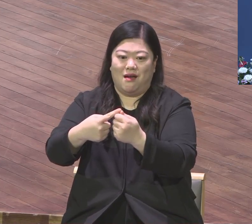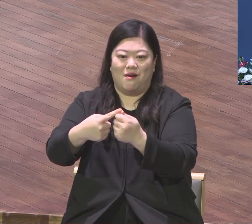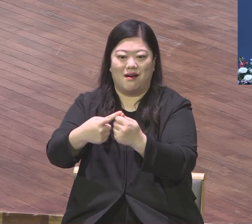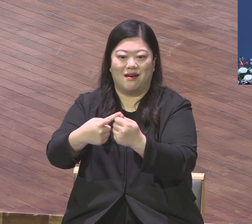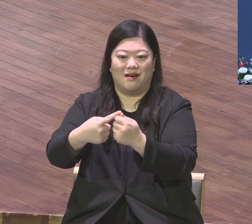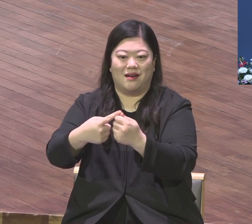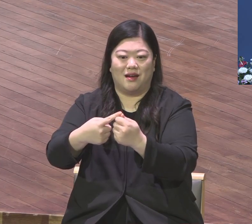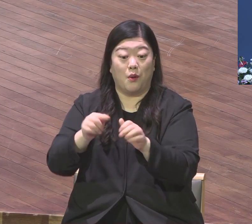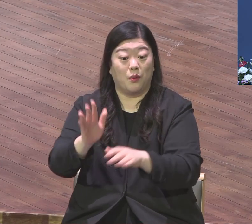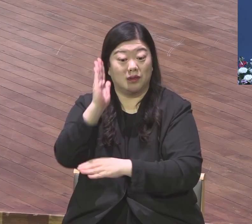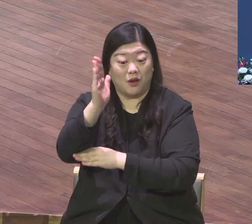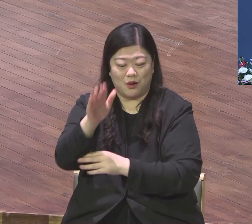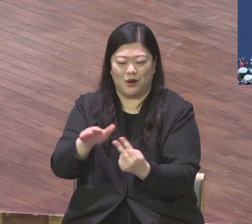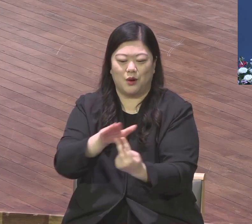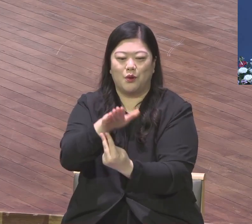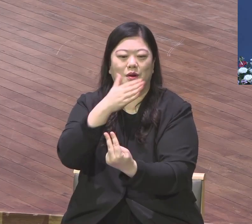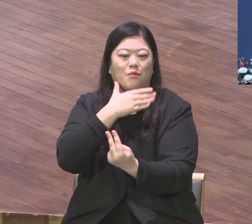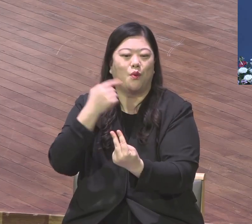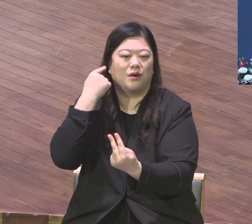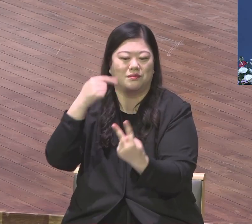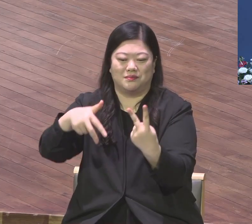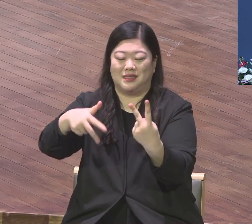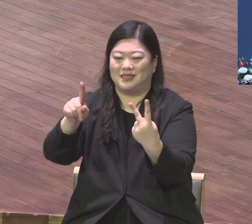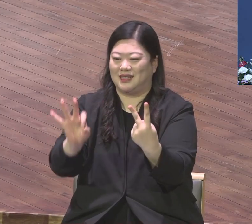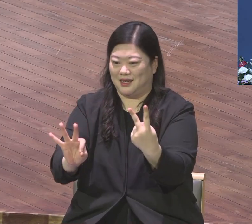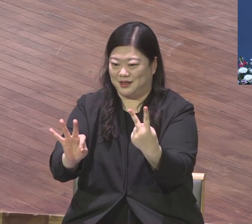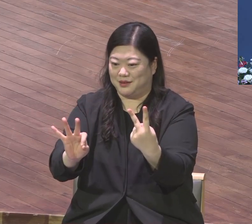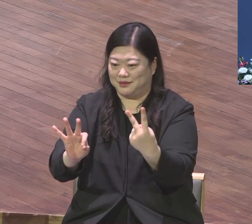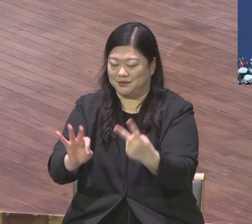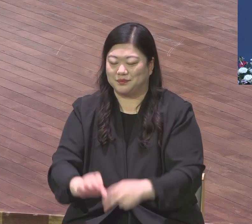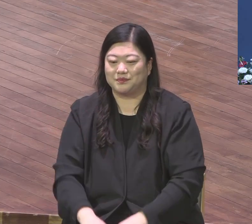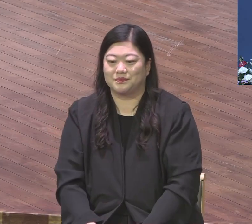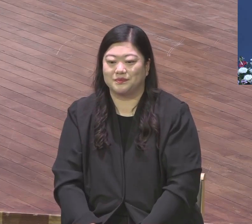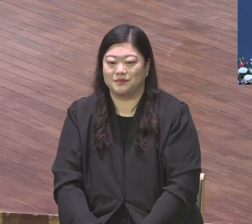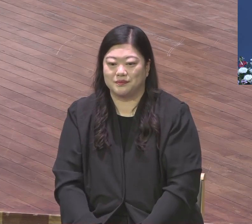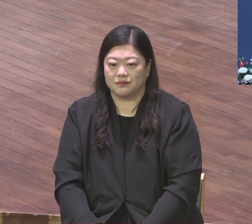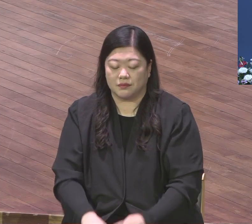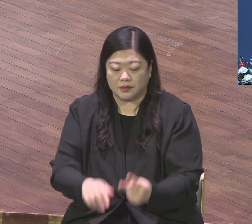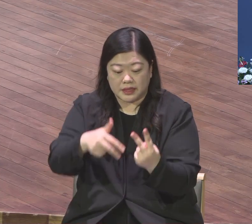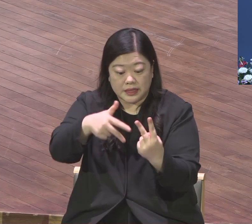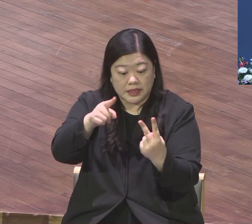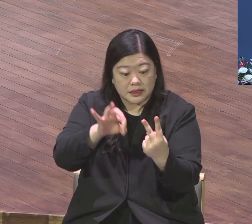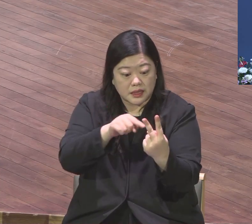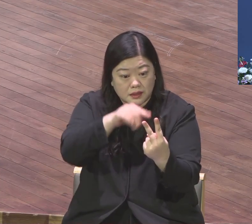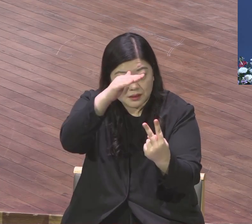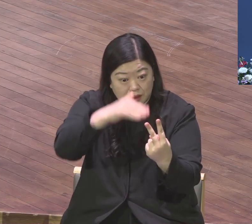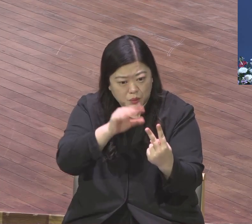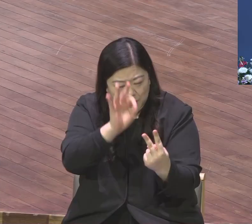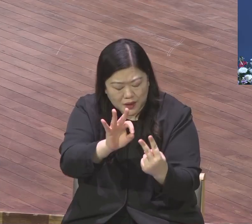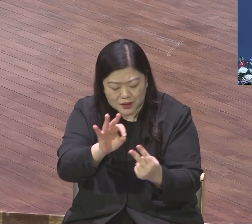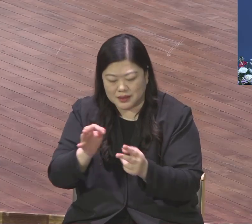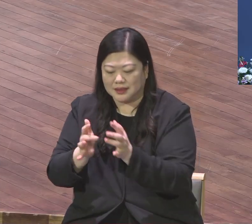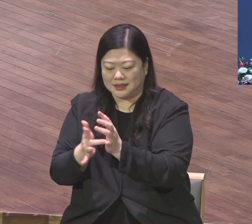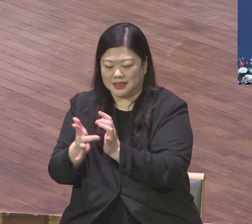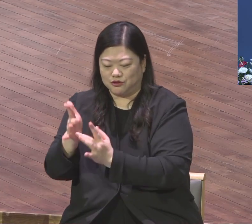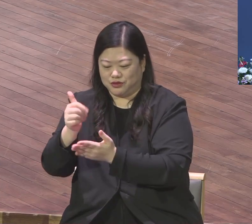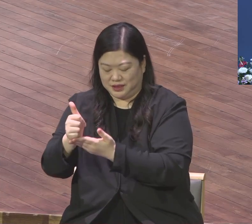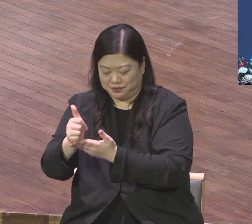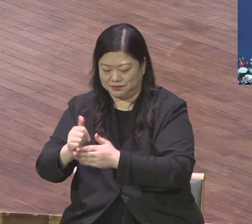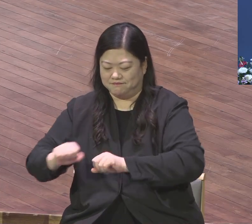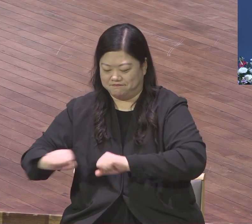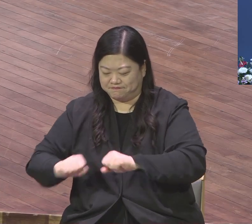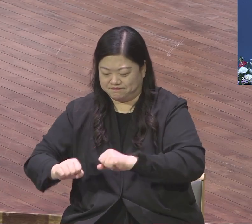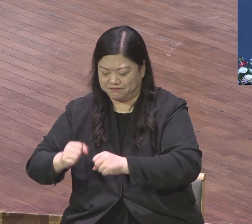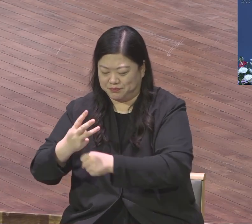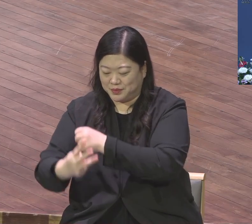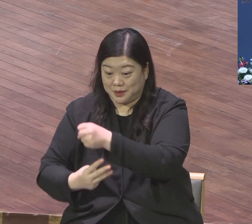2장의 말씀입니다. 오늘 본문은 예수님께서 공생애를 시작하시면서 첫